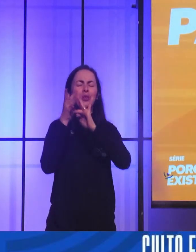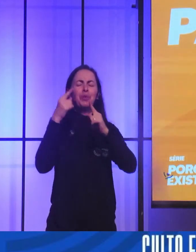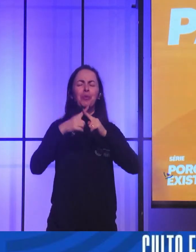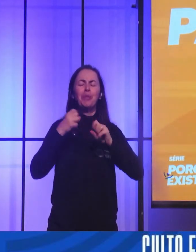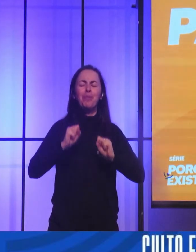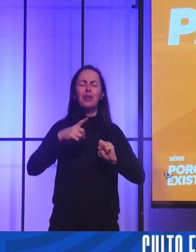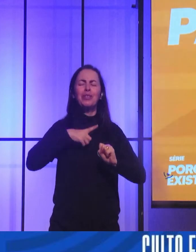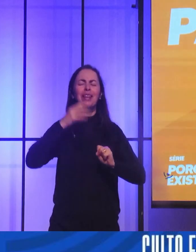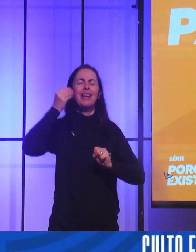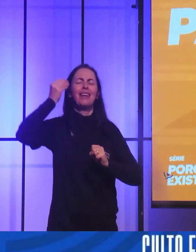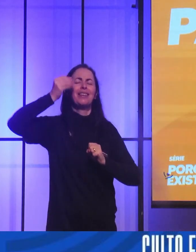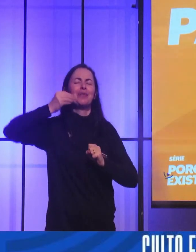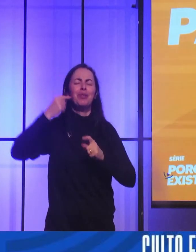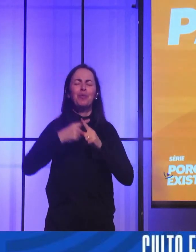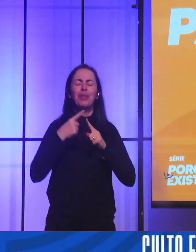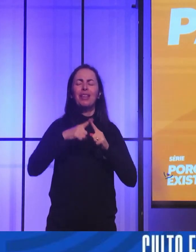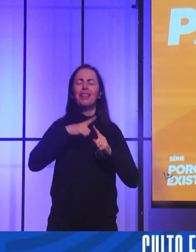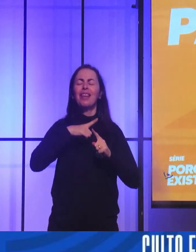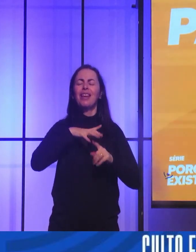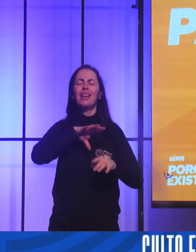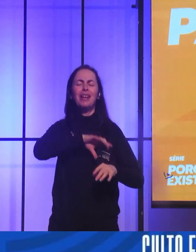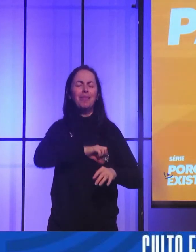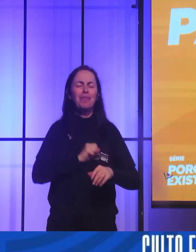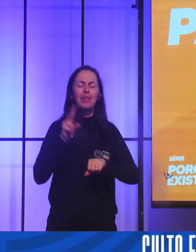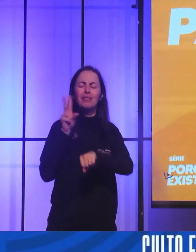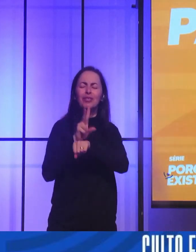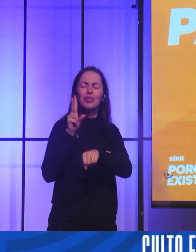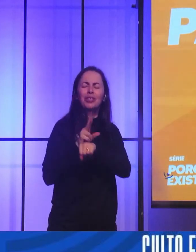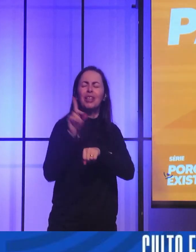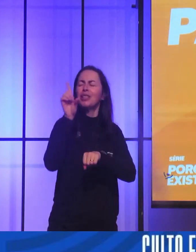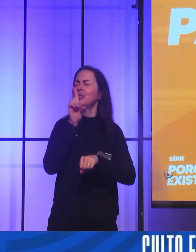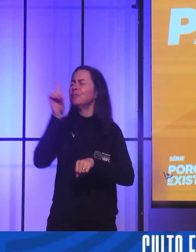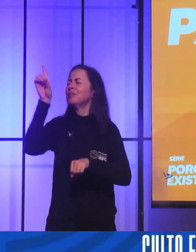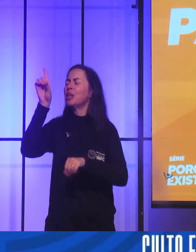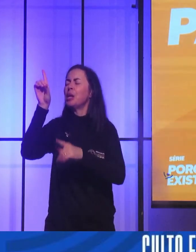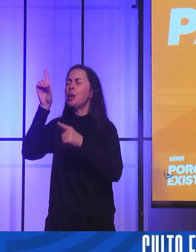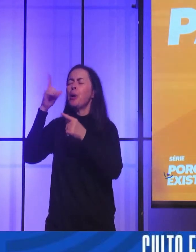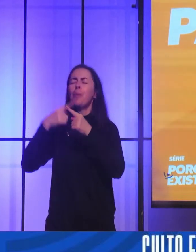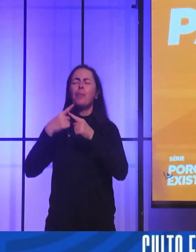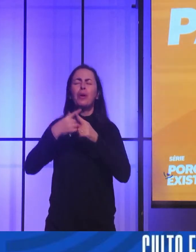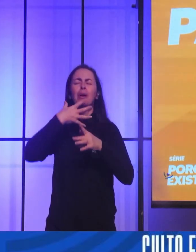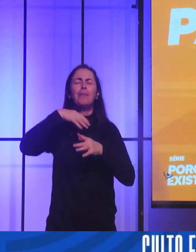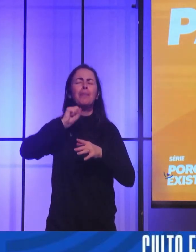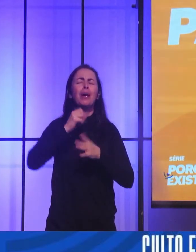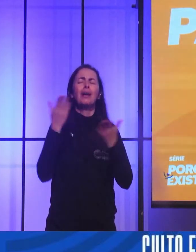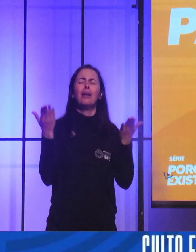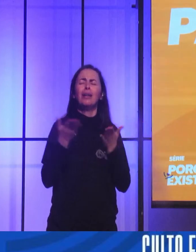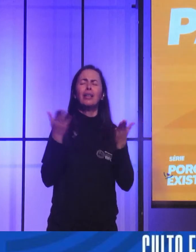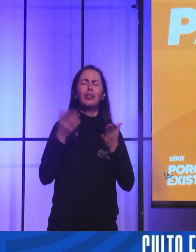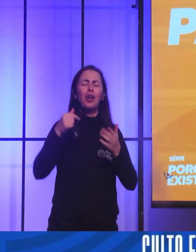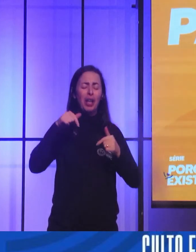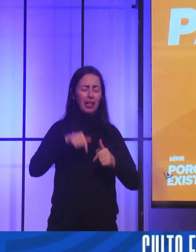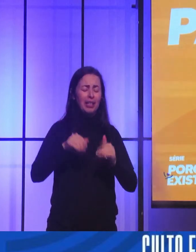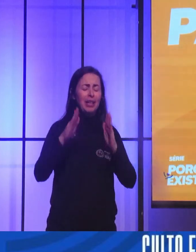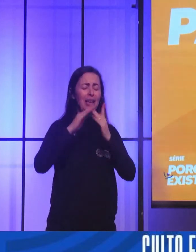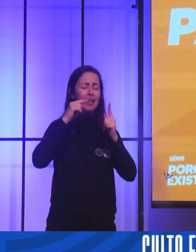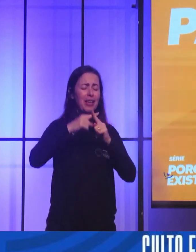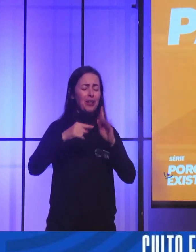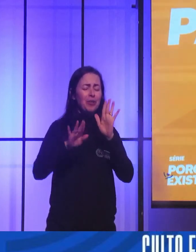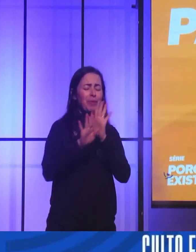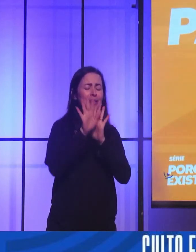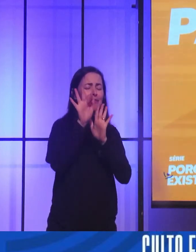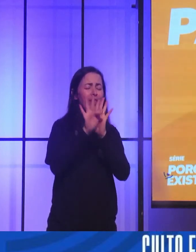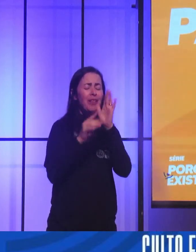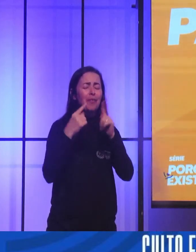experimentar que são amados, cuidados por Ti. Pai, como Igreja Batista Filadélfia de Canoas, nós queremos